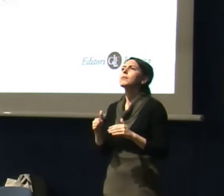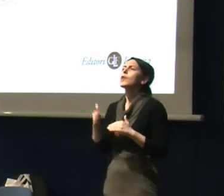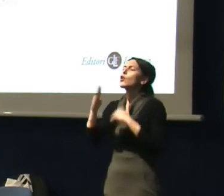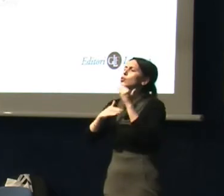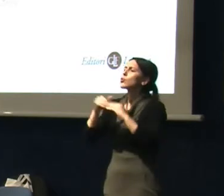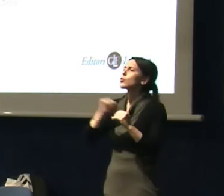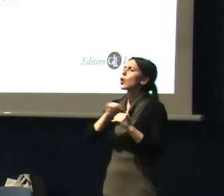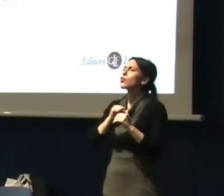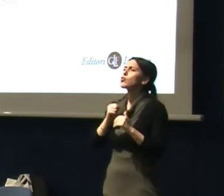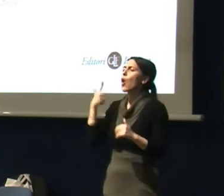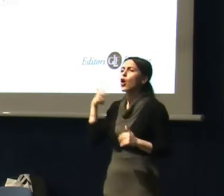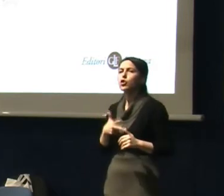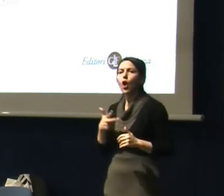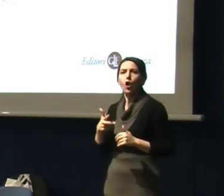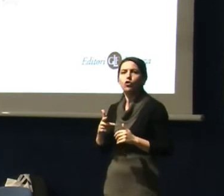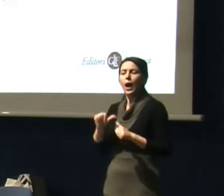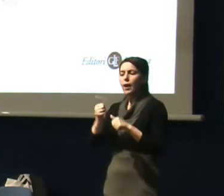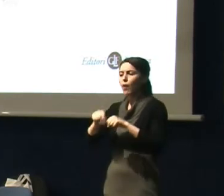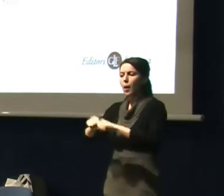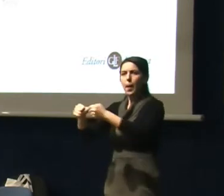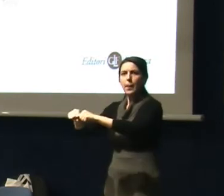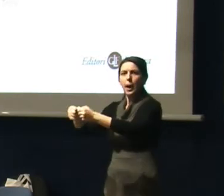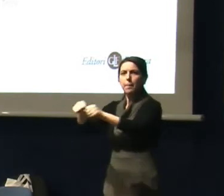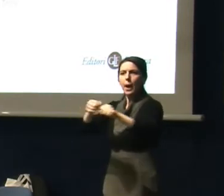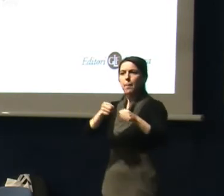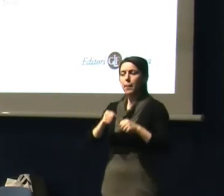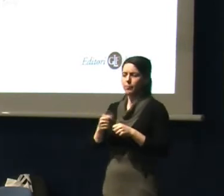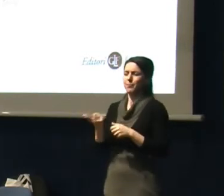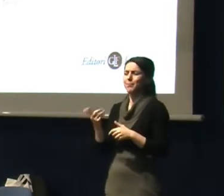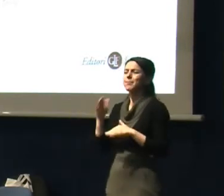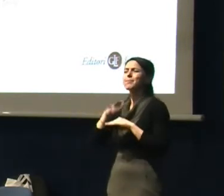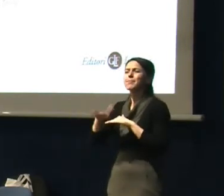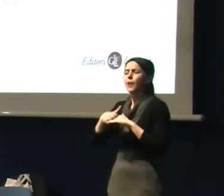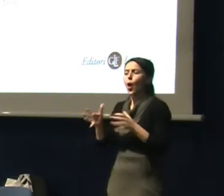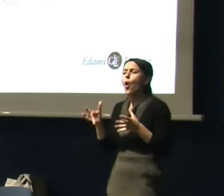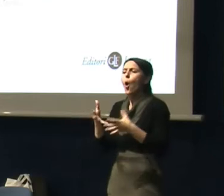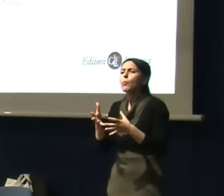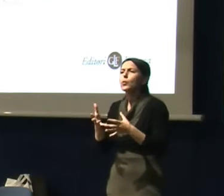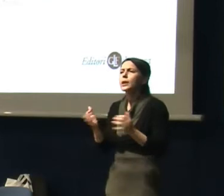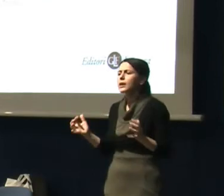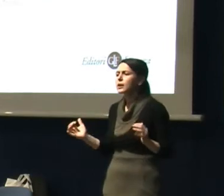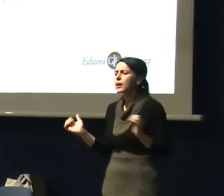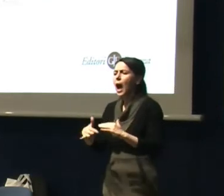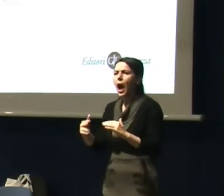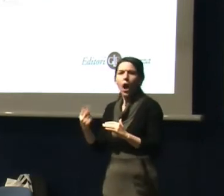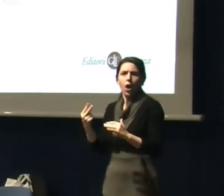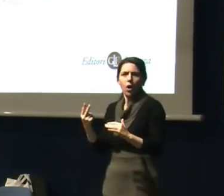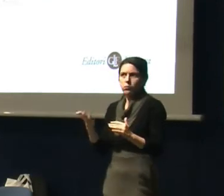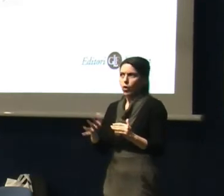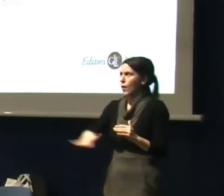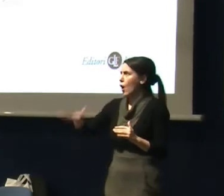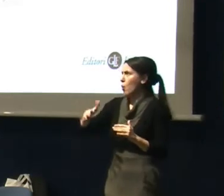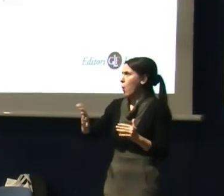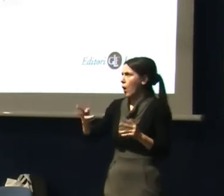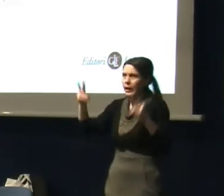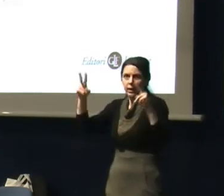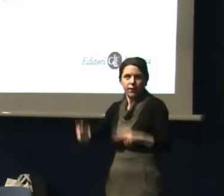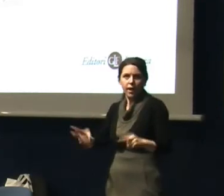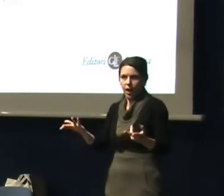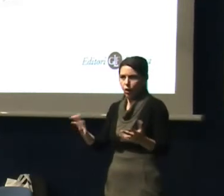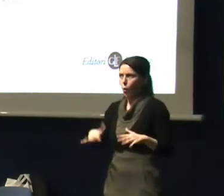anzi le ha spezzate normalmente le comunità si formavano dove nei luoghi fisici c'erano